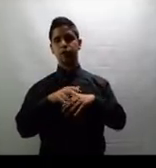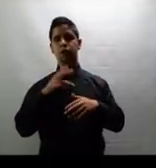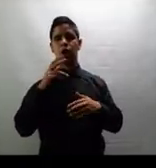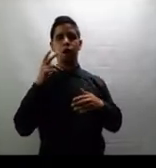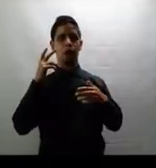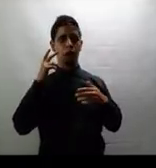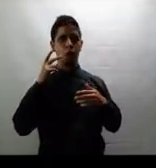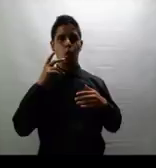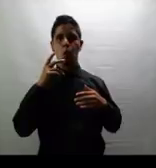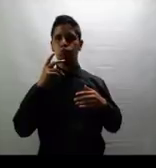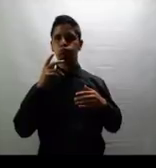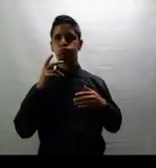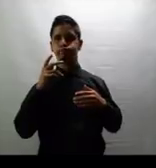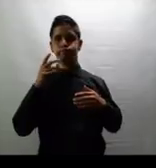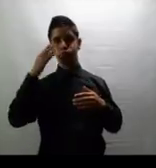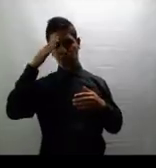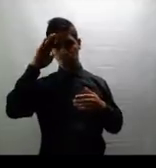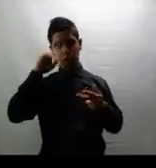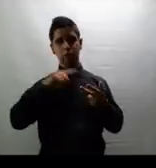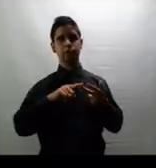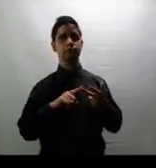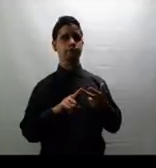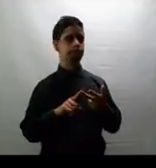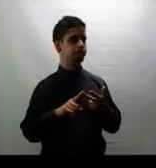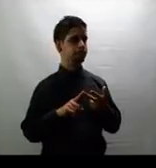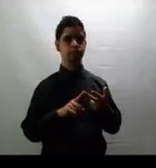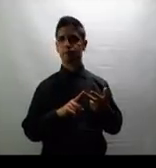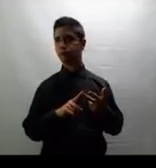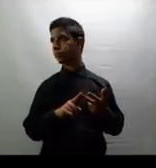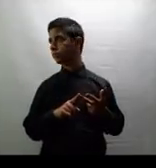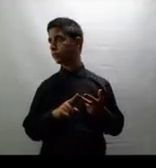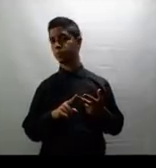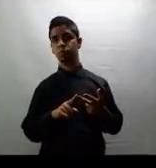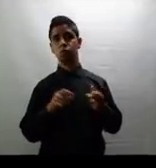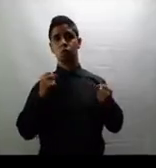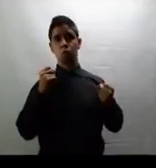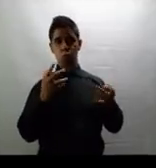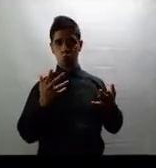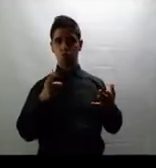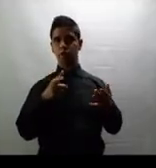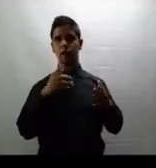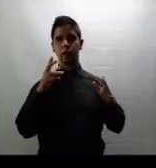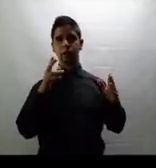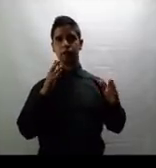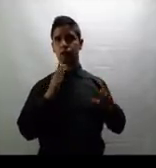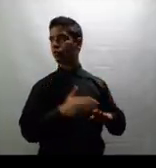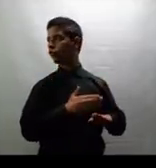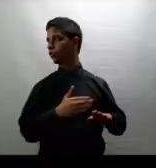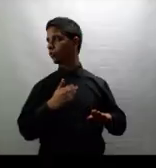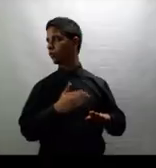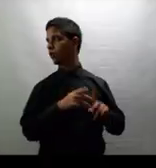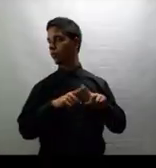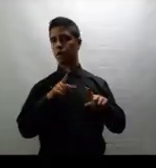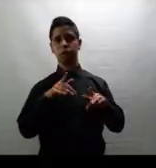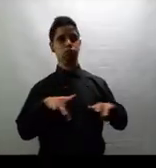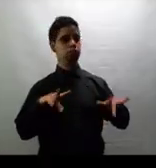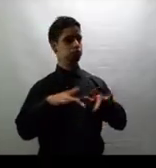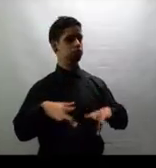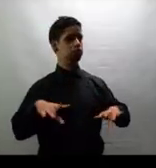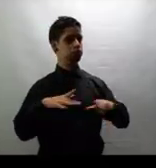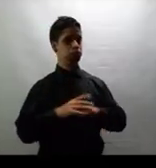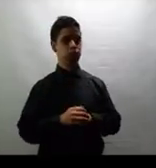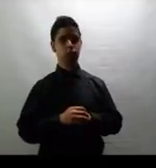este muchos de esos temas se usaban en las caravanas que se hacían en la isla había por ejemplo un autobús